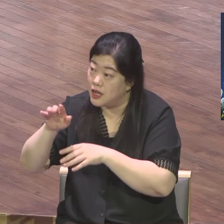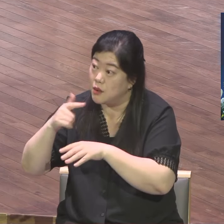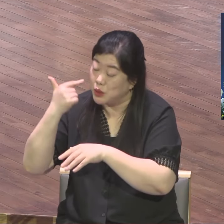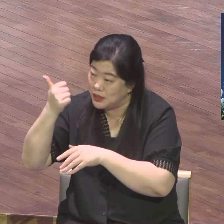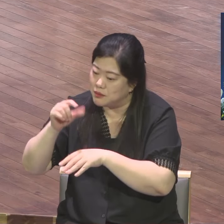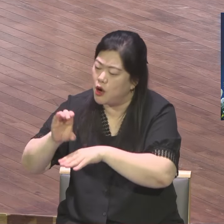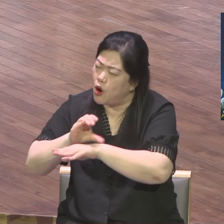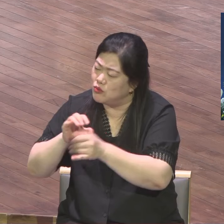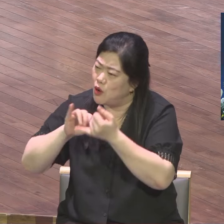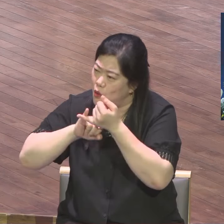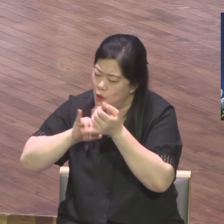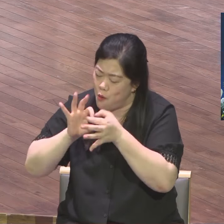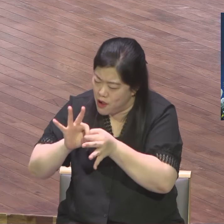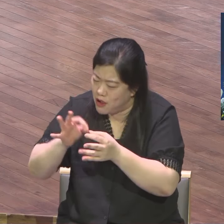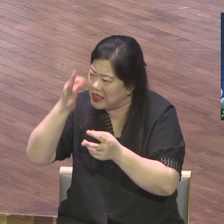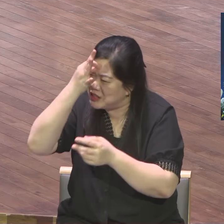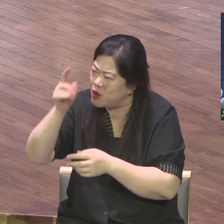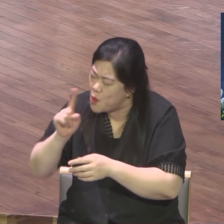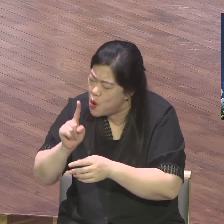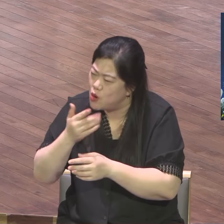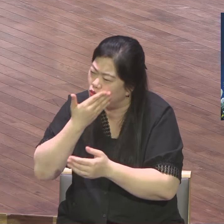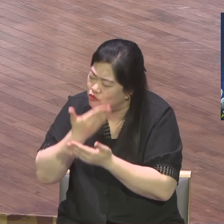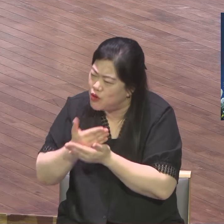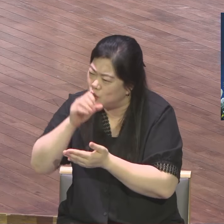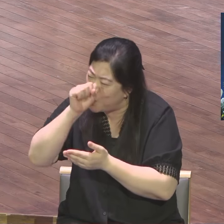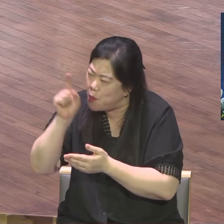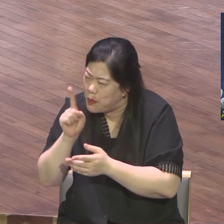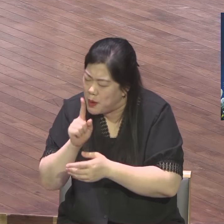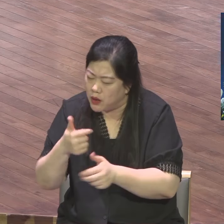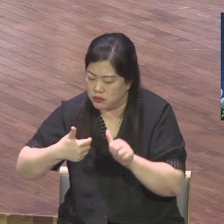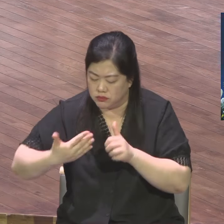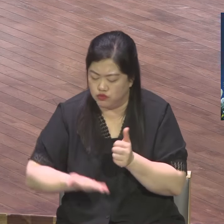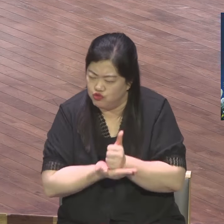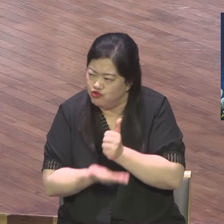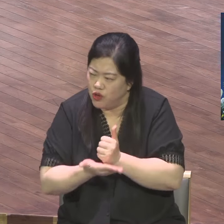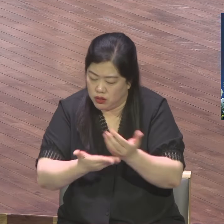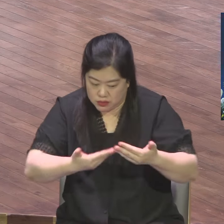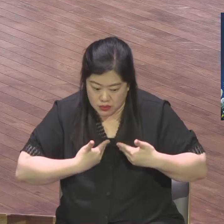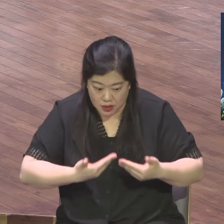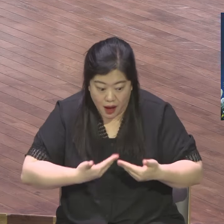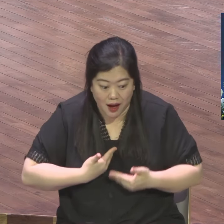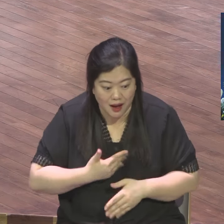나와요. 영적 상태 훈련 얼마 받았는지까지 다 나와.